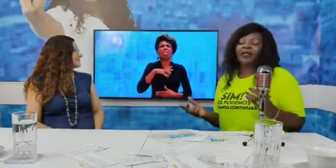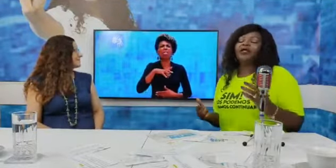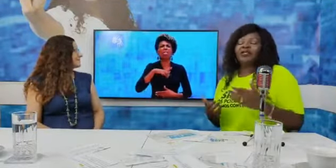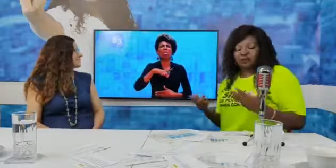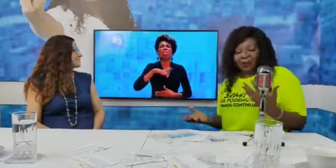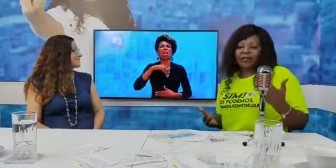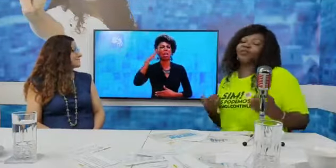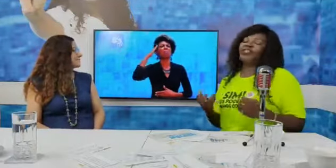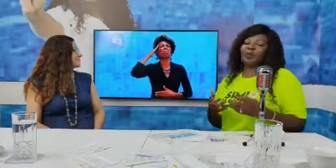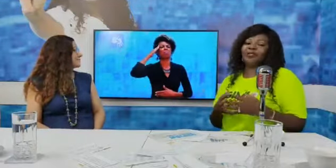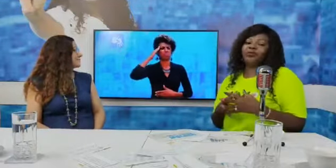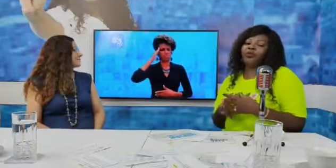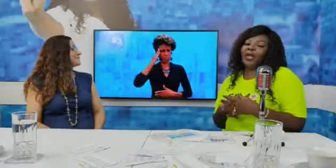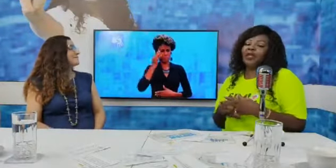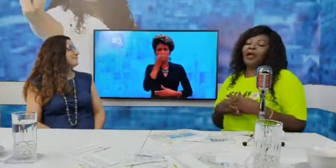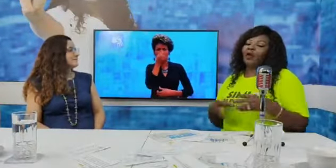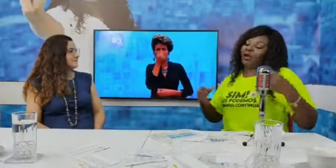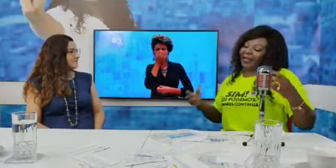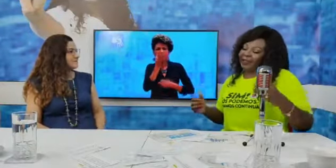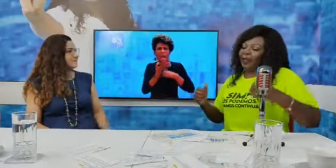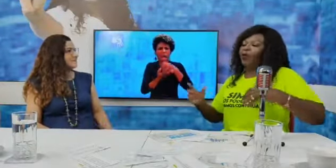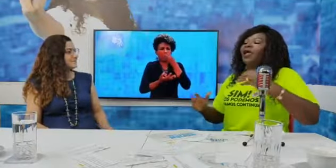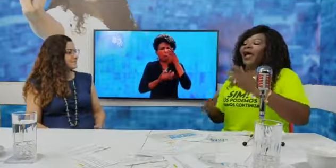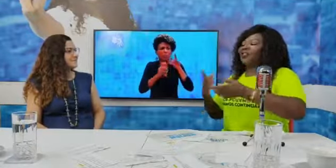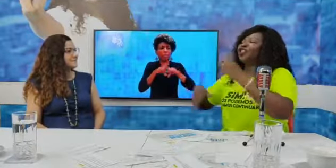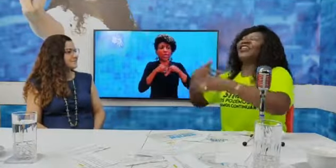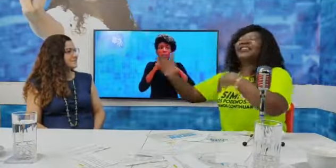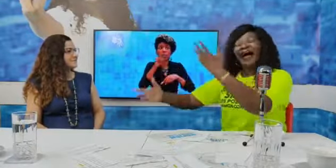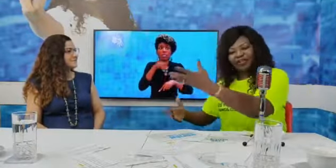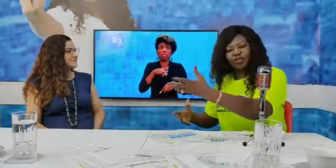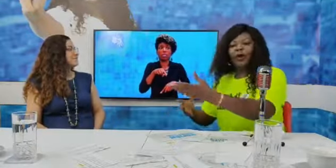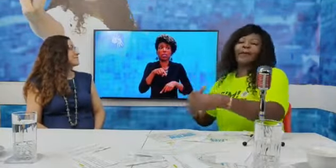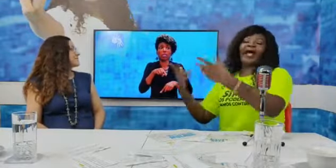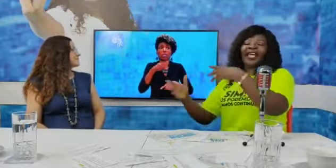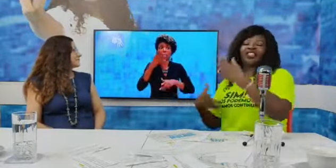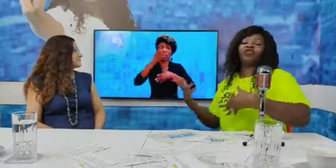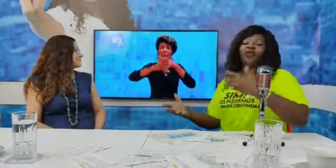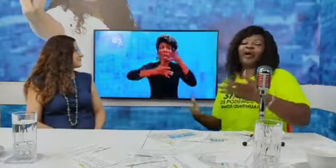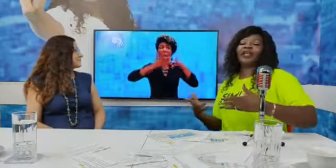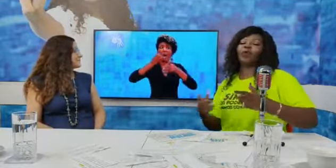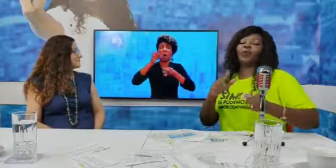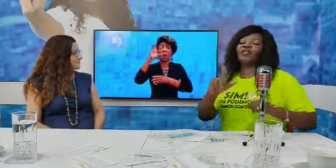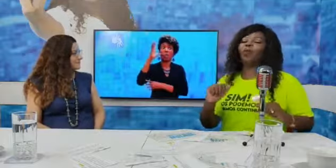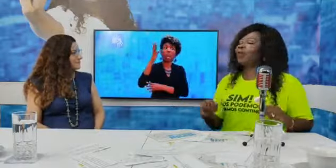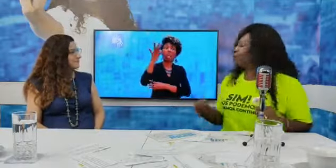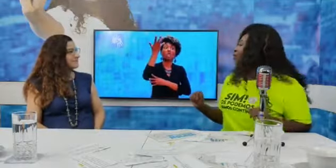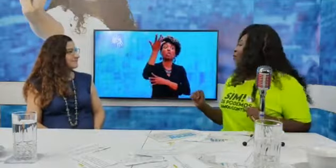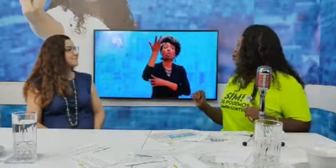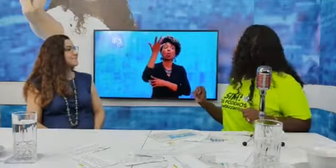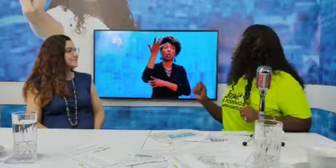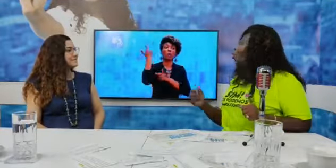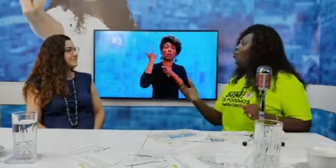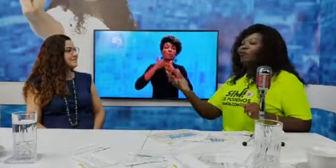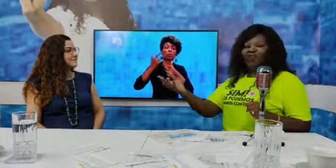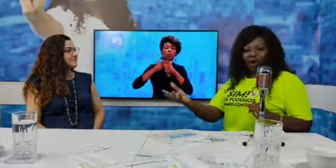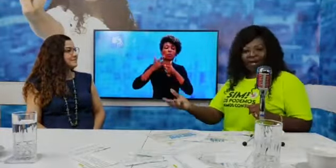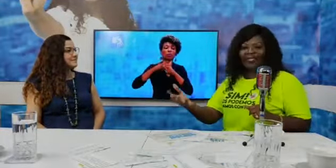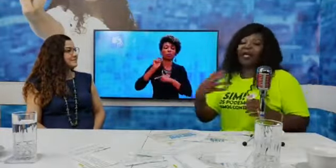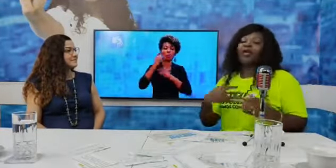aqui, se expressam e se expressam muito bem. Agora, a questão é a agilidade para resolver uma questão, principalmente